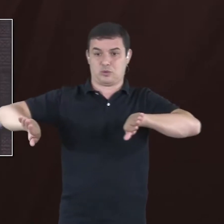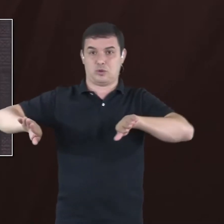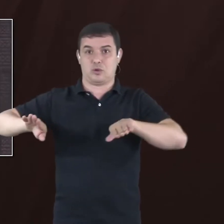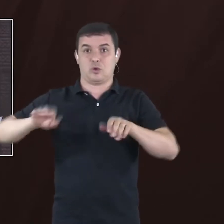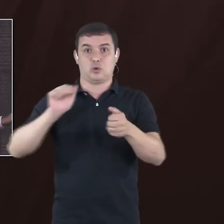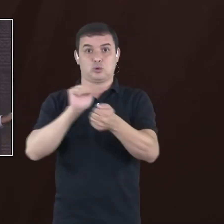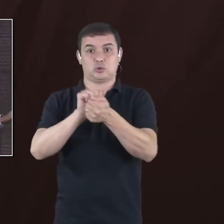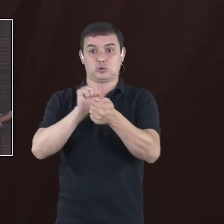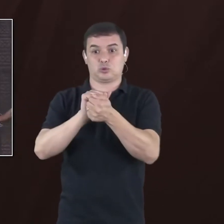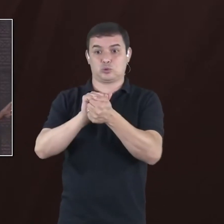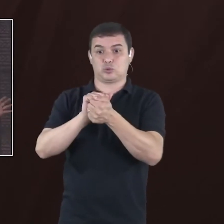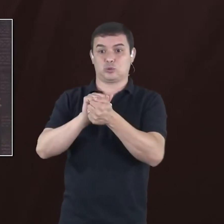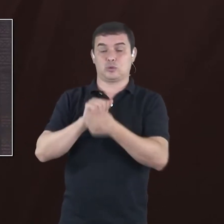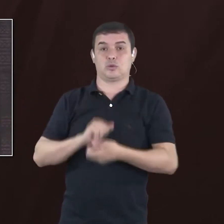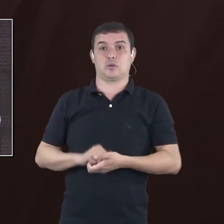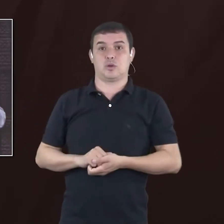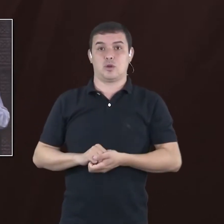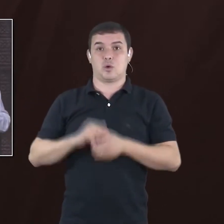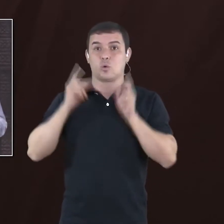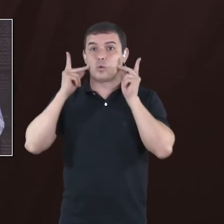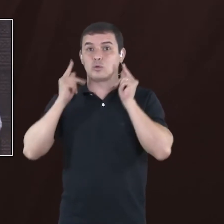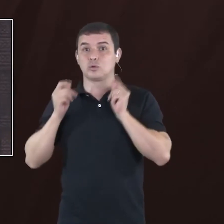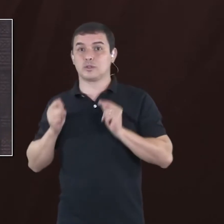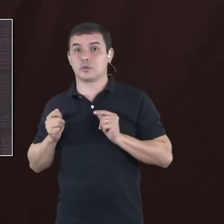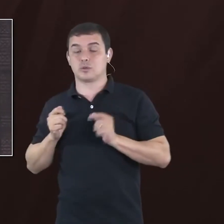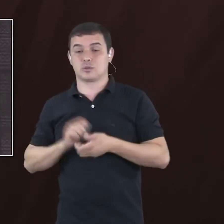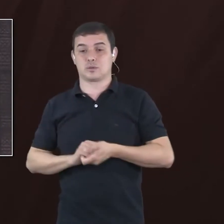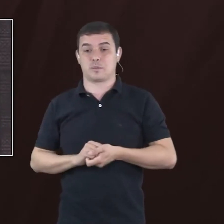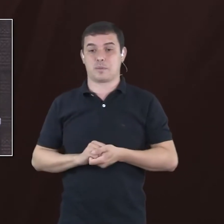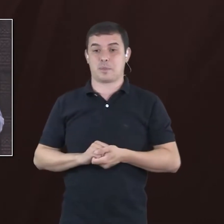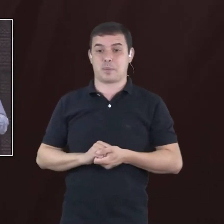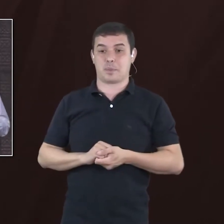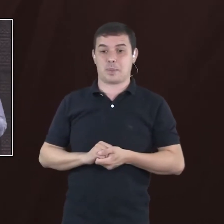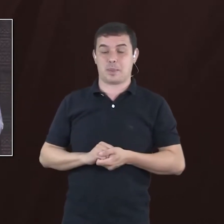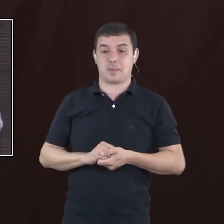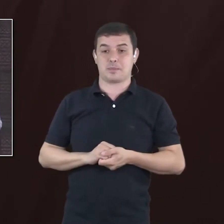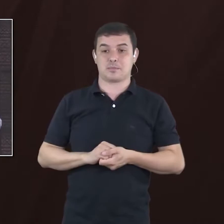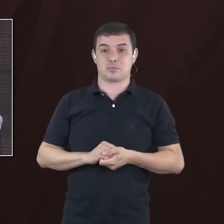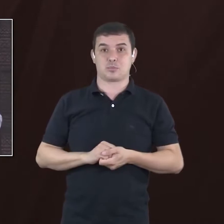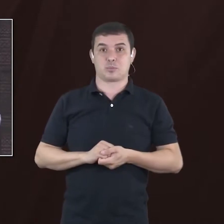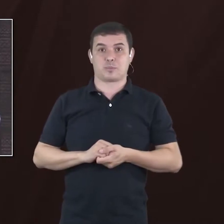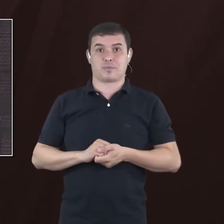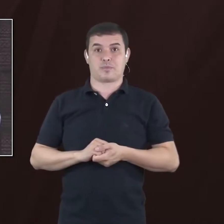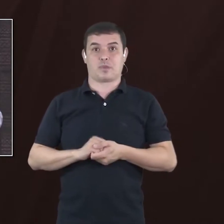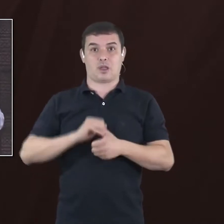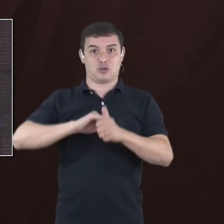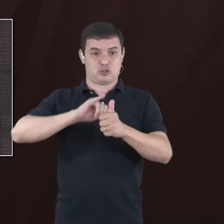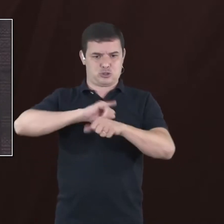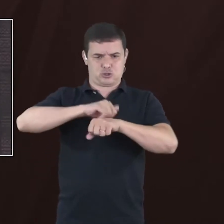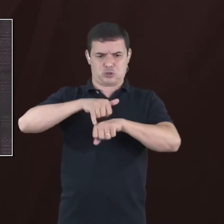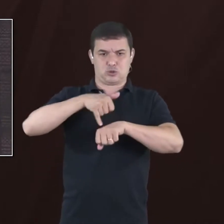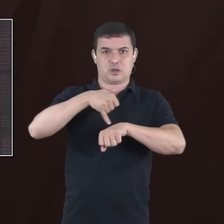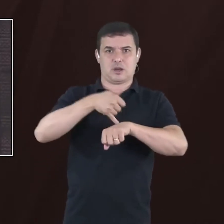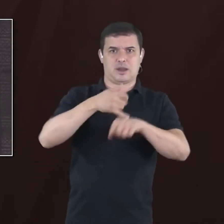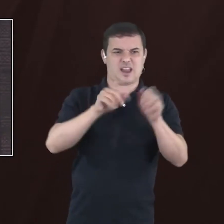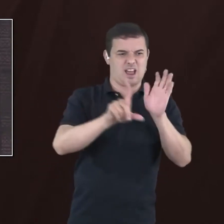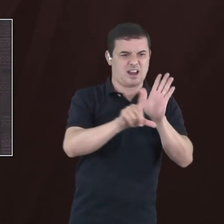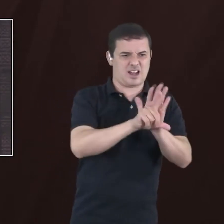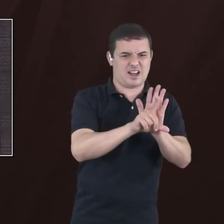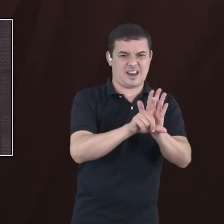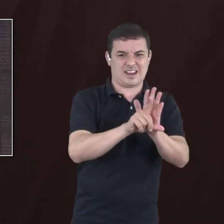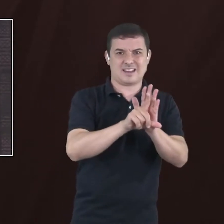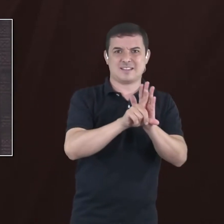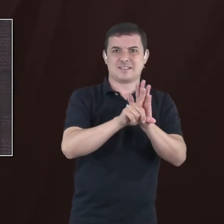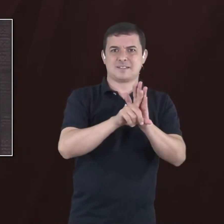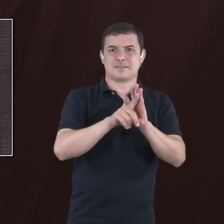dos judeus, né? Queridos irmãos, isso mostra que o judaísmo estava arraigado mesmo